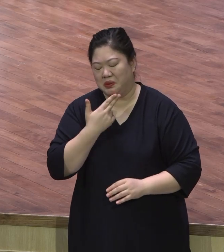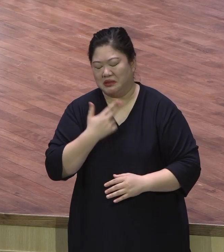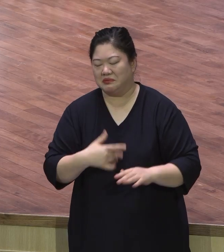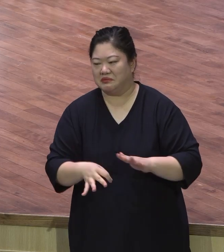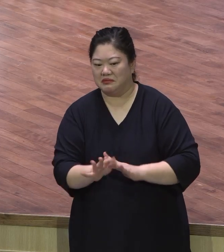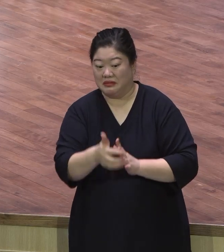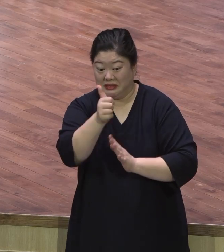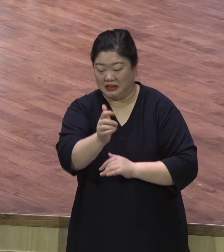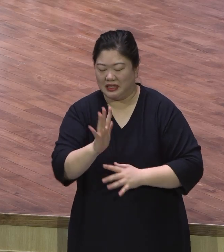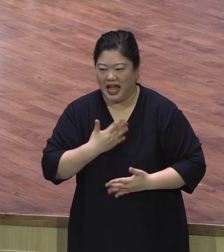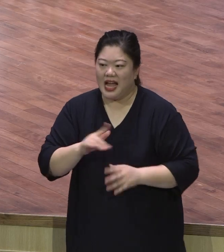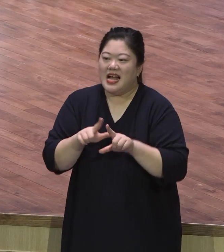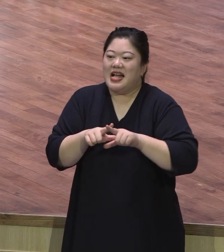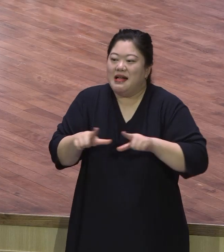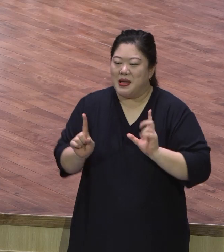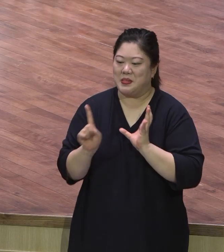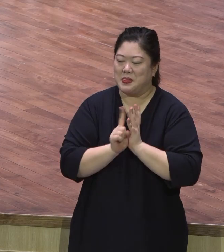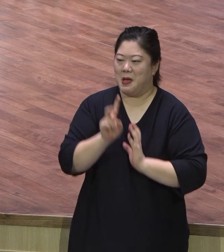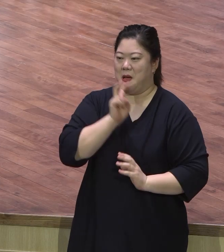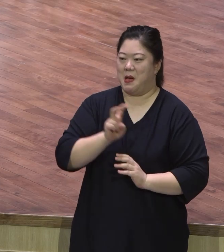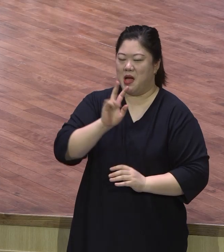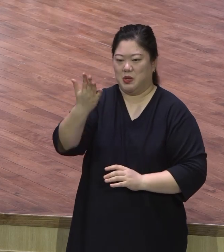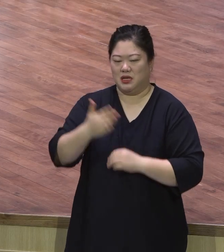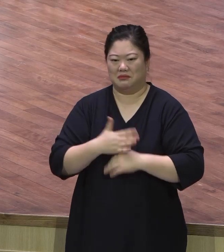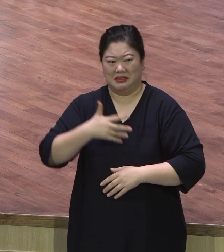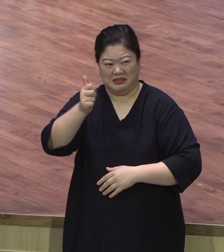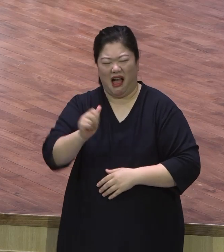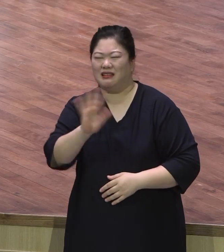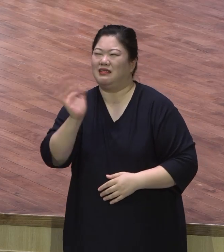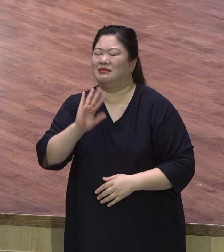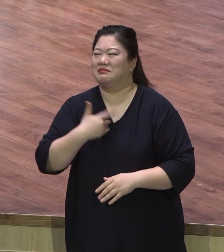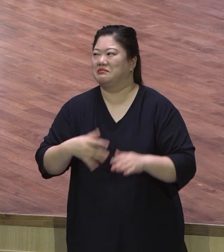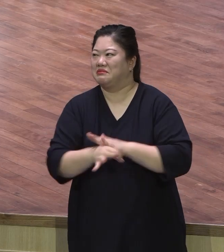밥 한 끼 사는 게 아직도 부담되는 교회인가